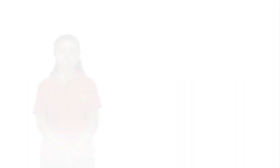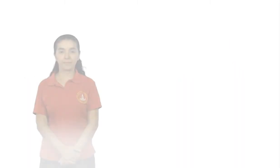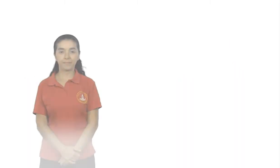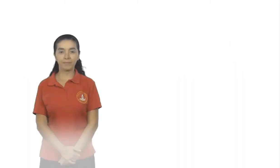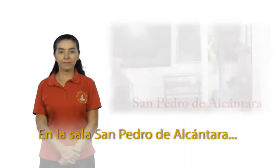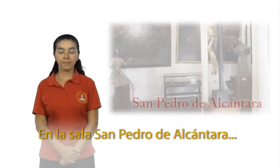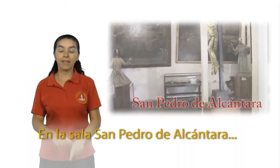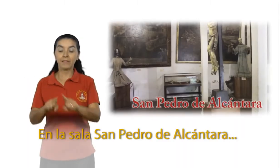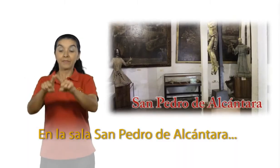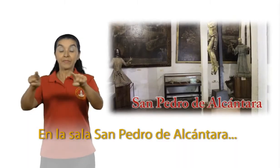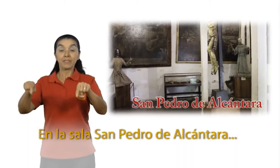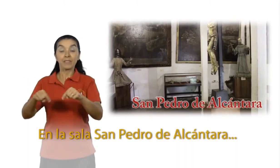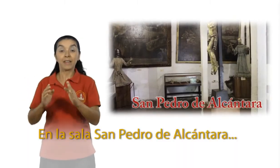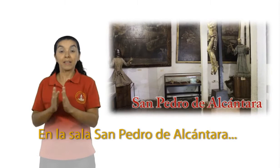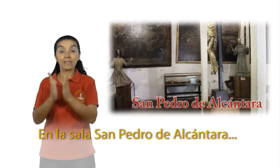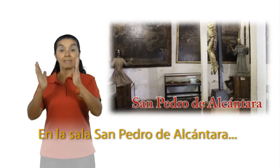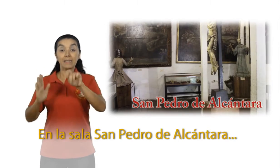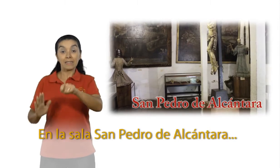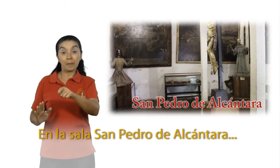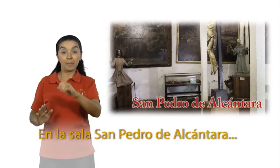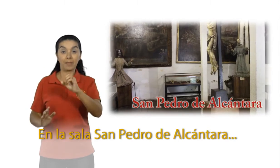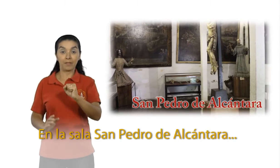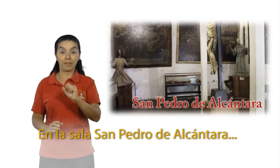En la sala San Pedro de Alcántara,